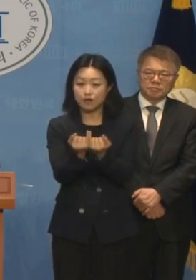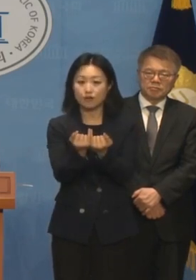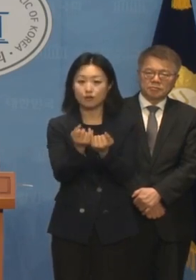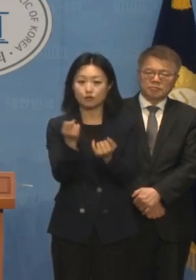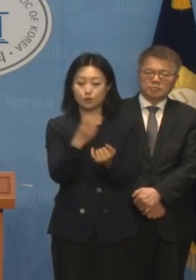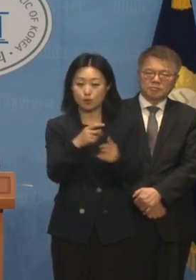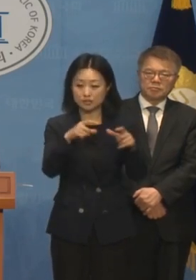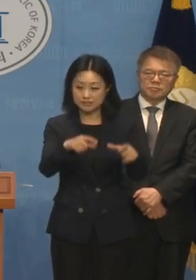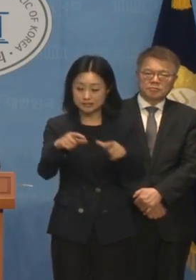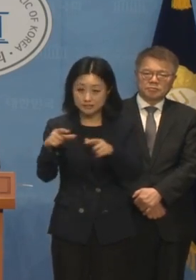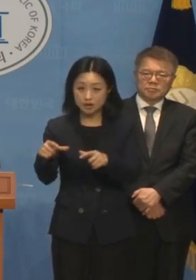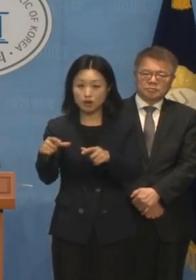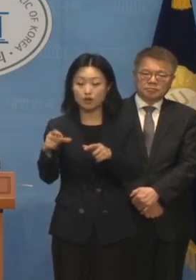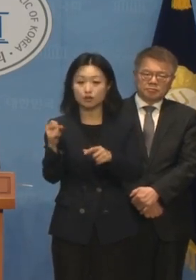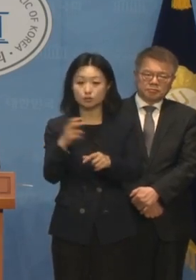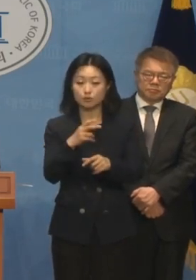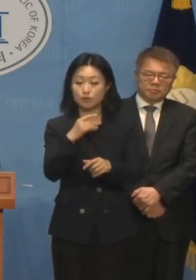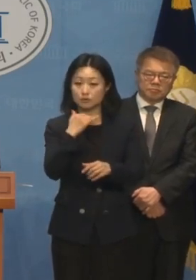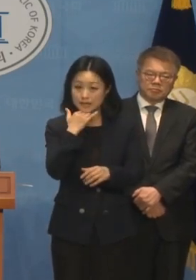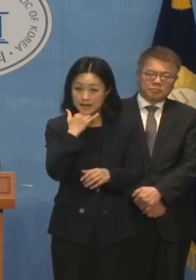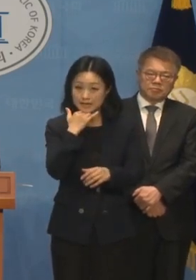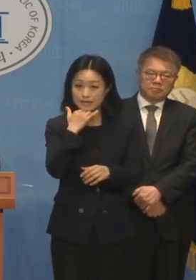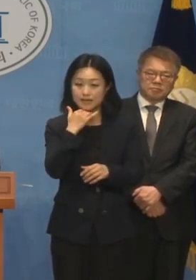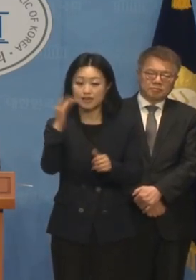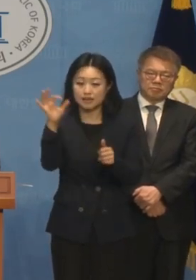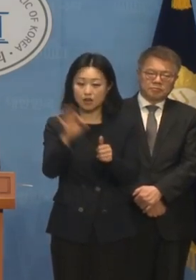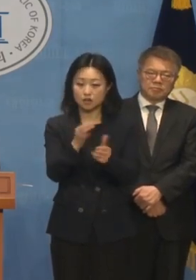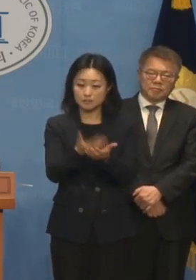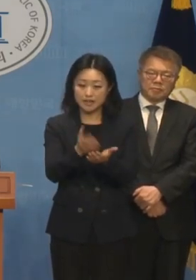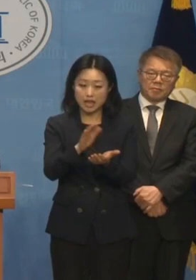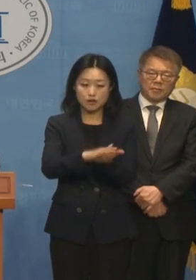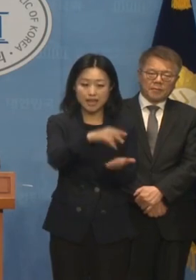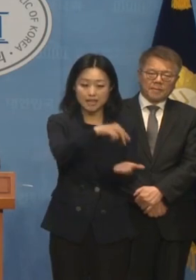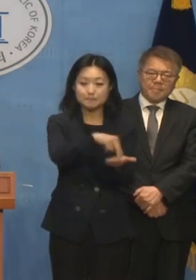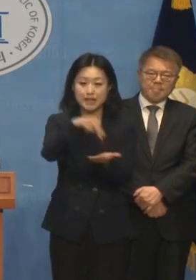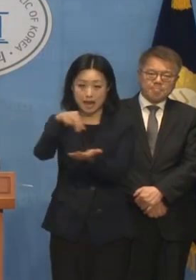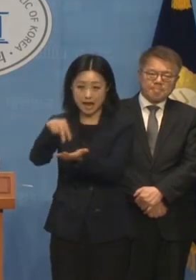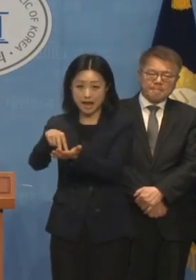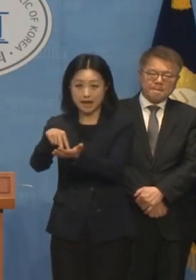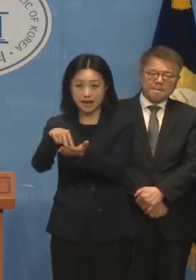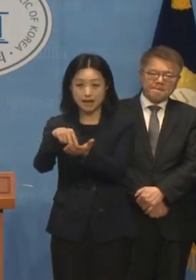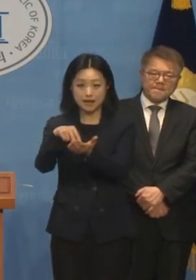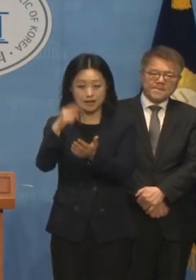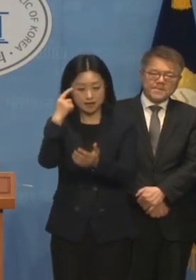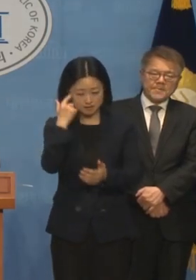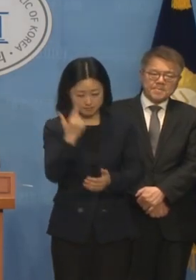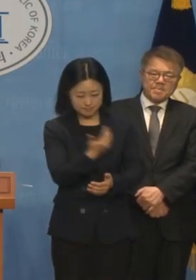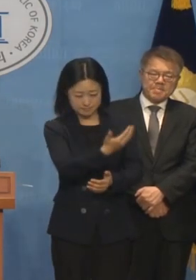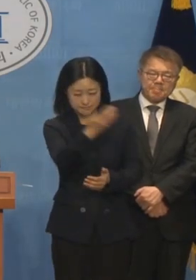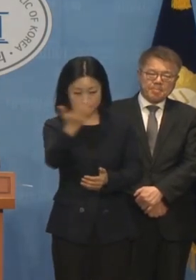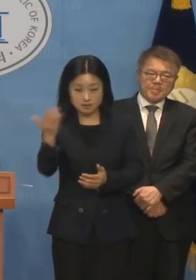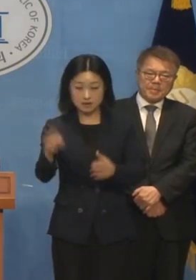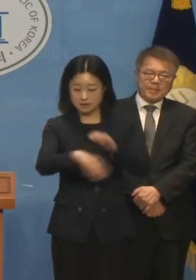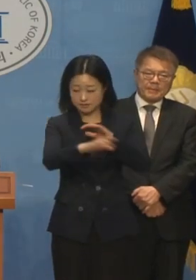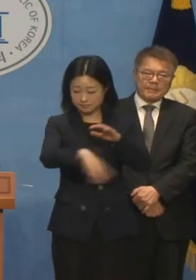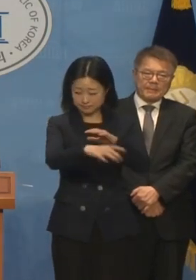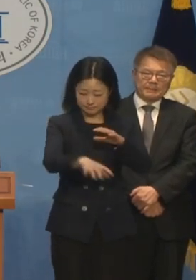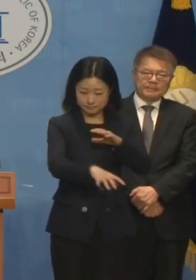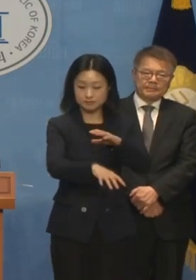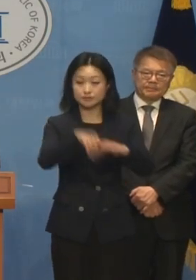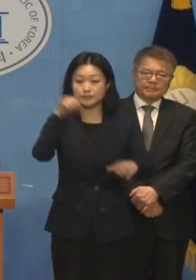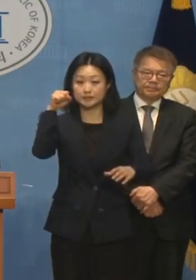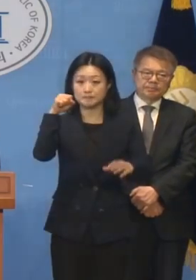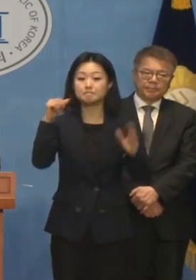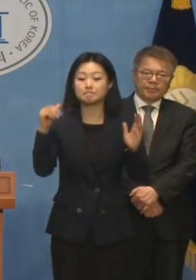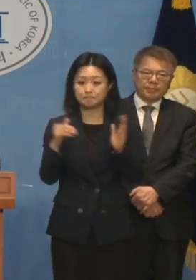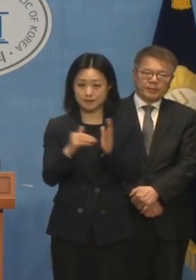지역, 연금 개혁에 대한 입장 등을 고려하여 무작위로